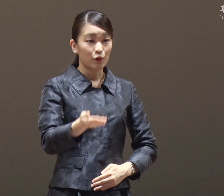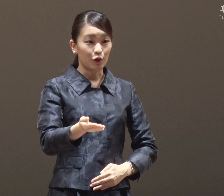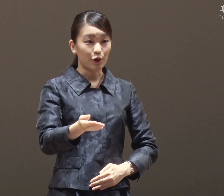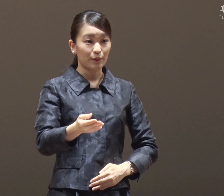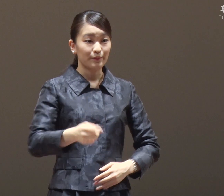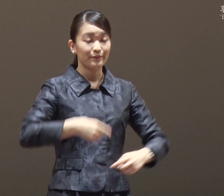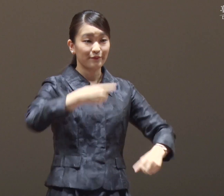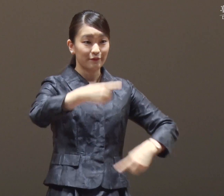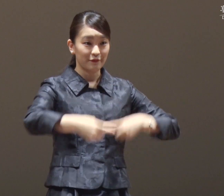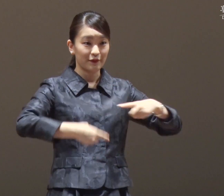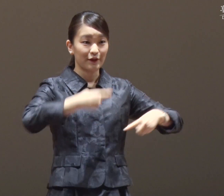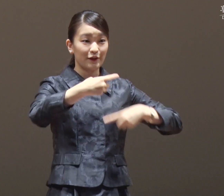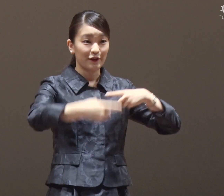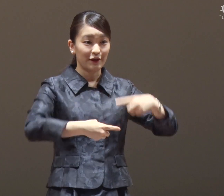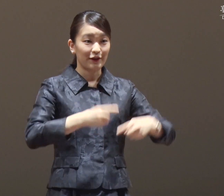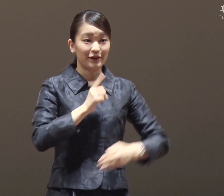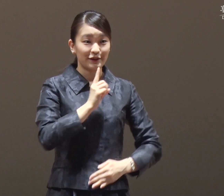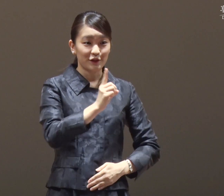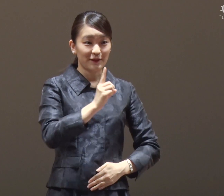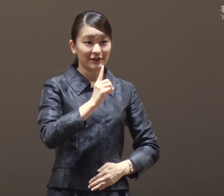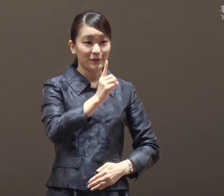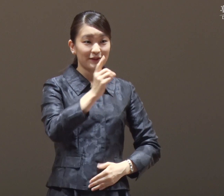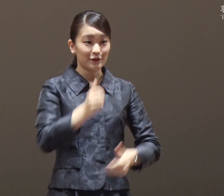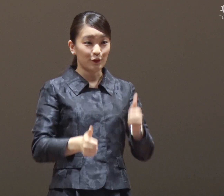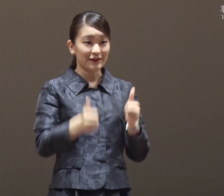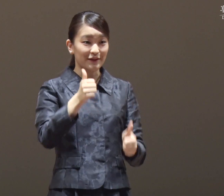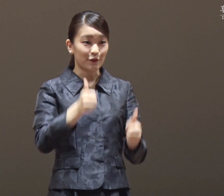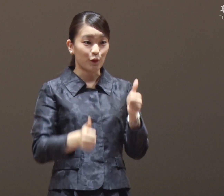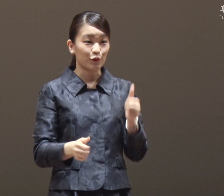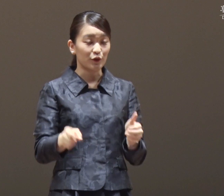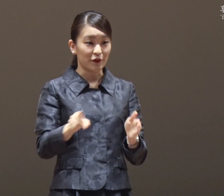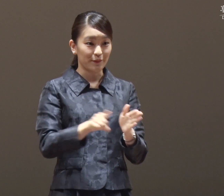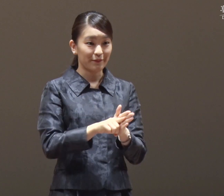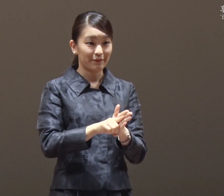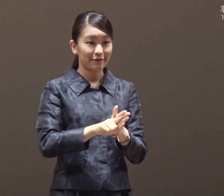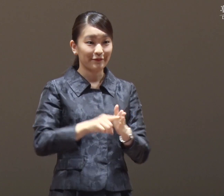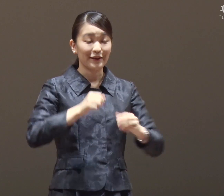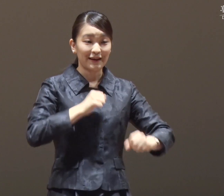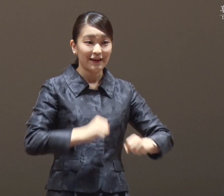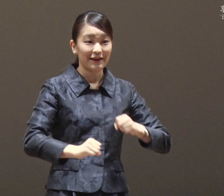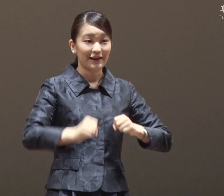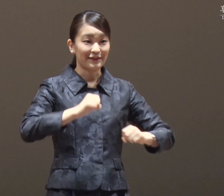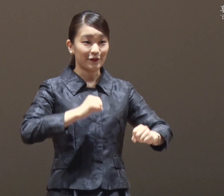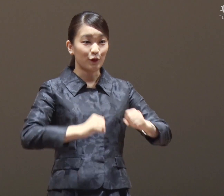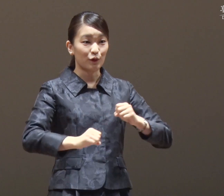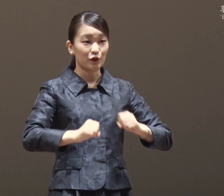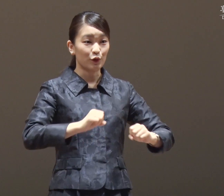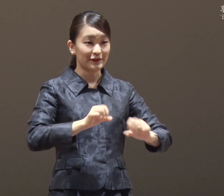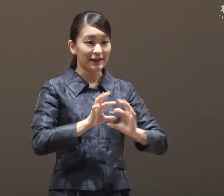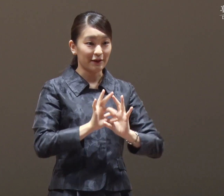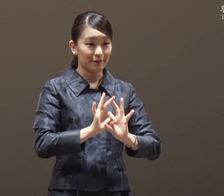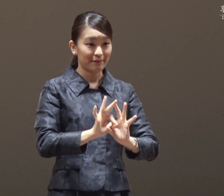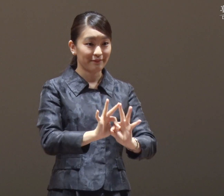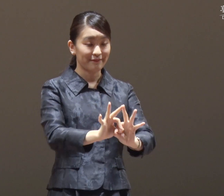この手話スピーチコンテスト含む活動を通して